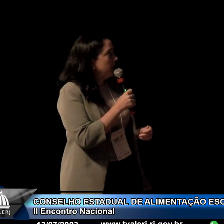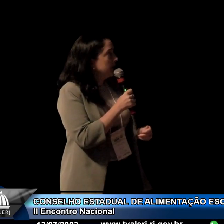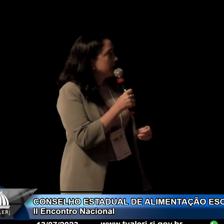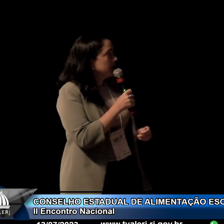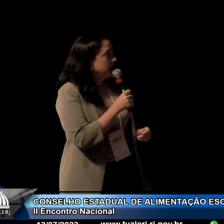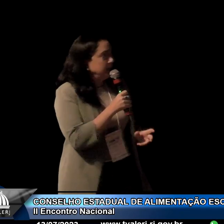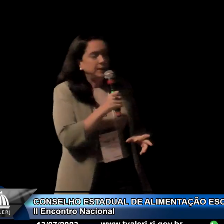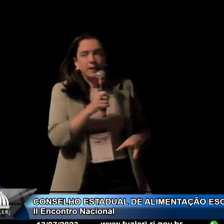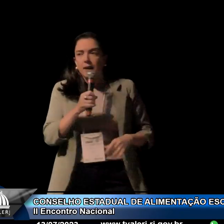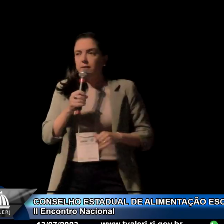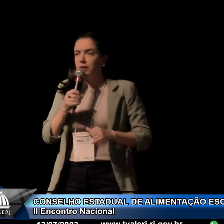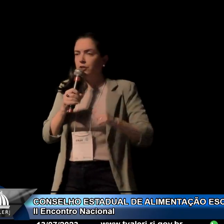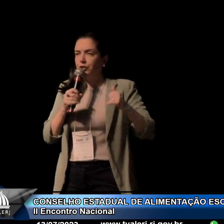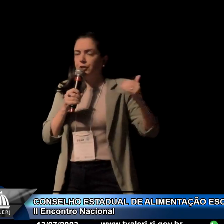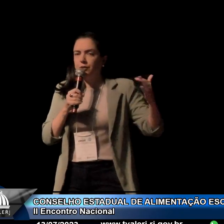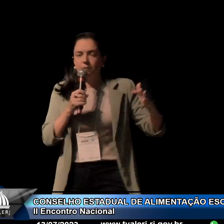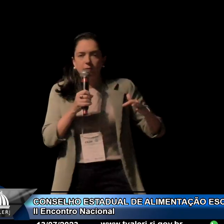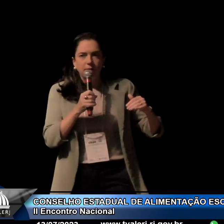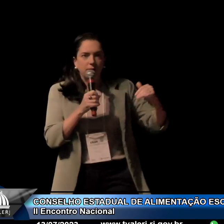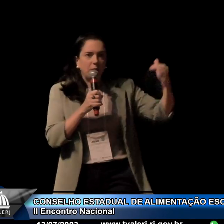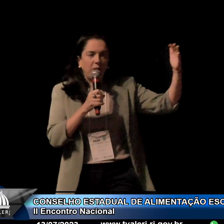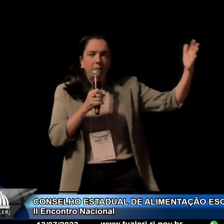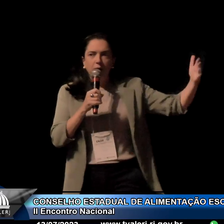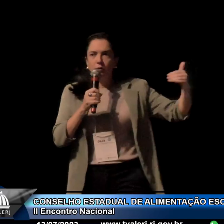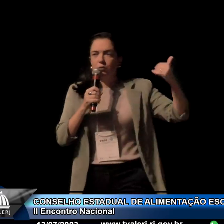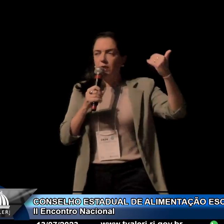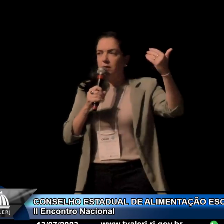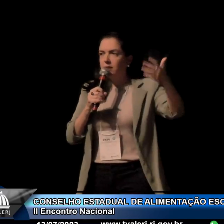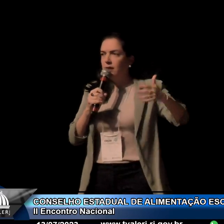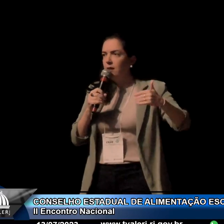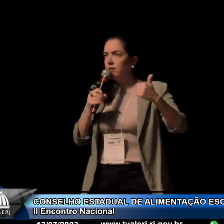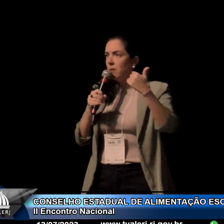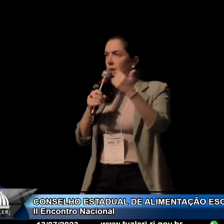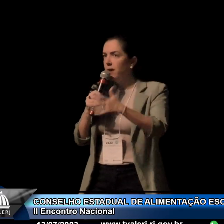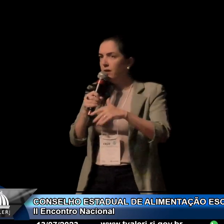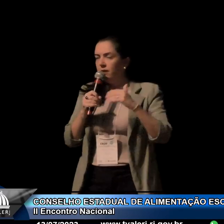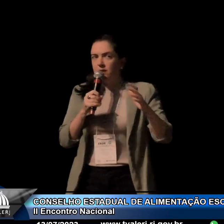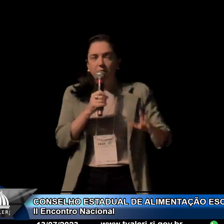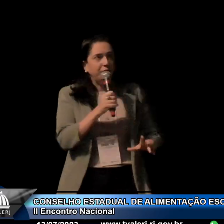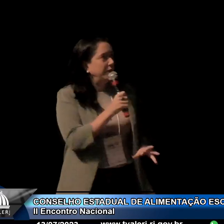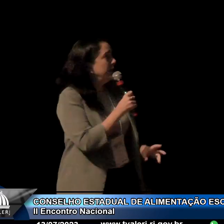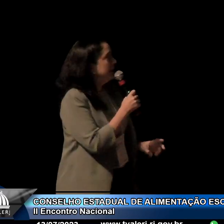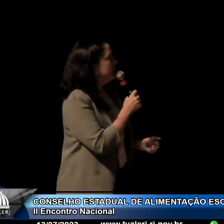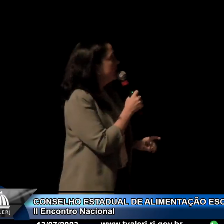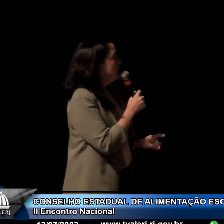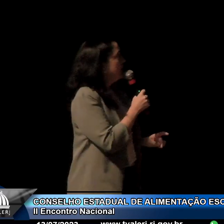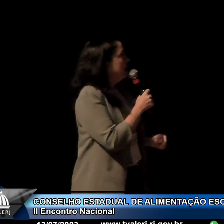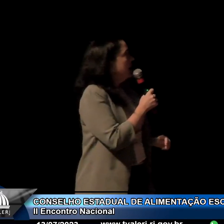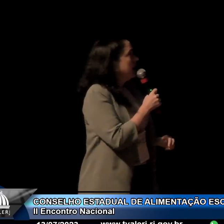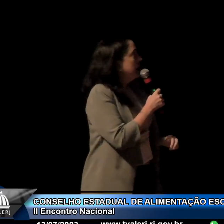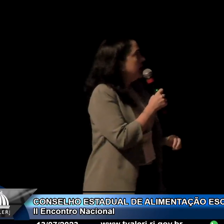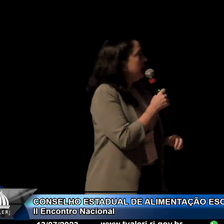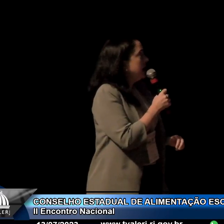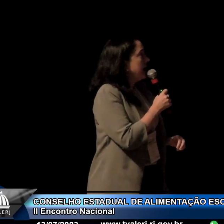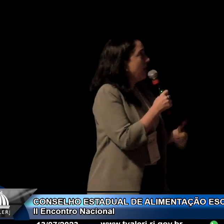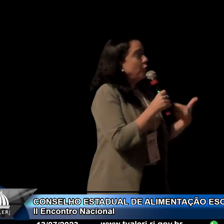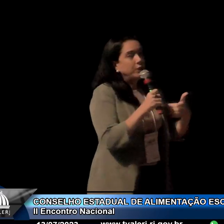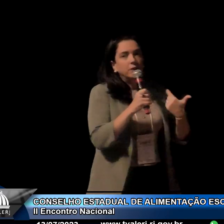pensando aí né desde equipamentos utensílios epis e afins